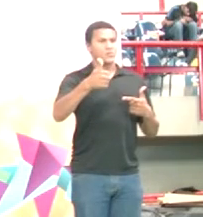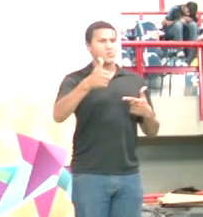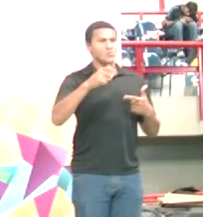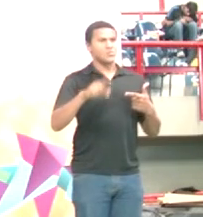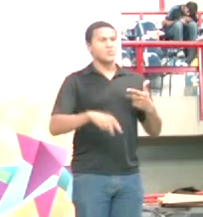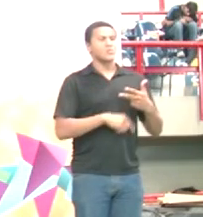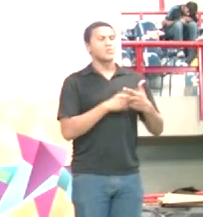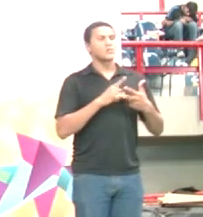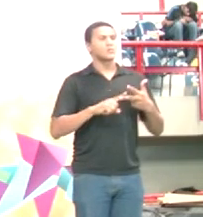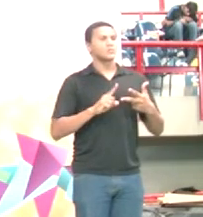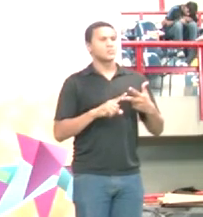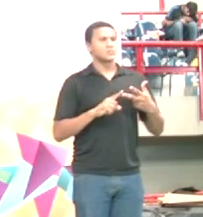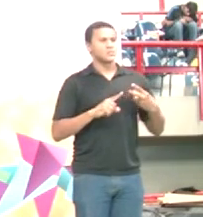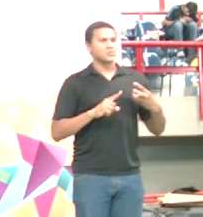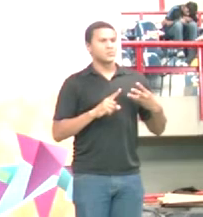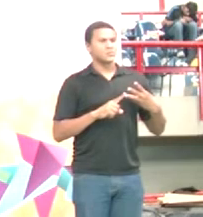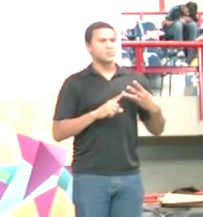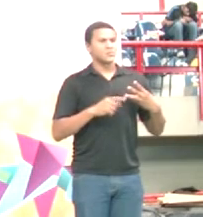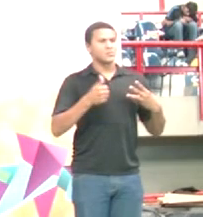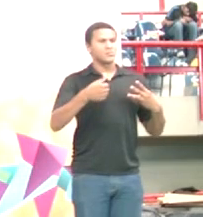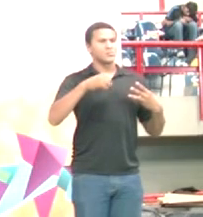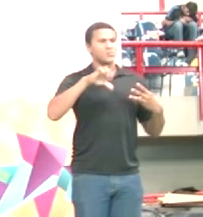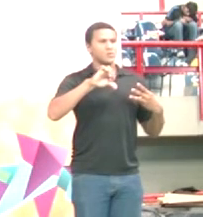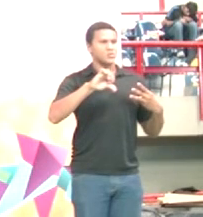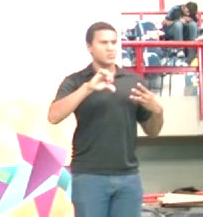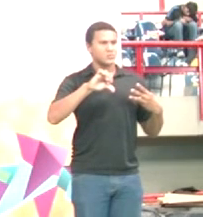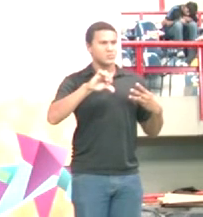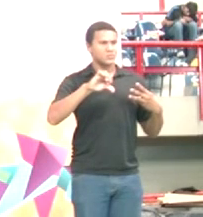1891. Terceira,